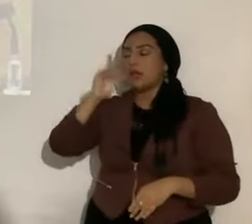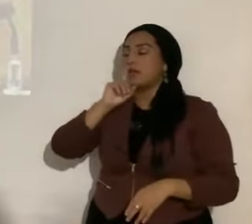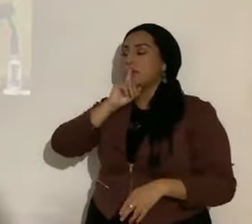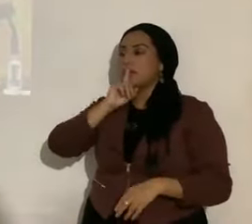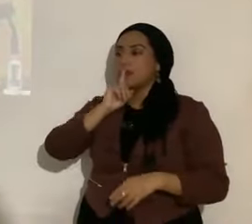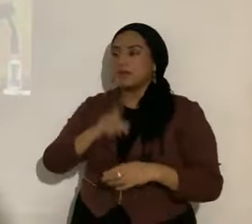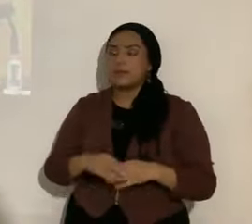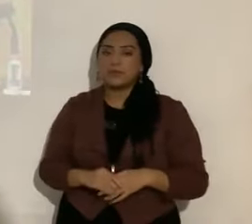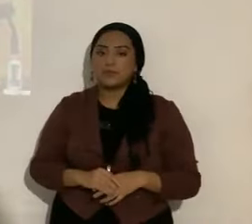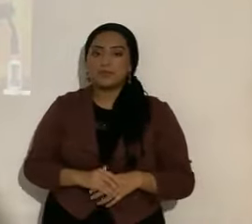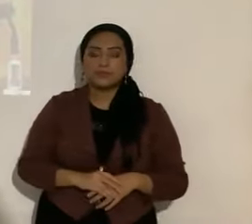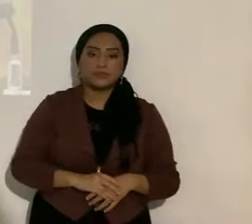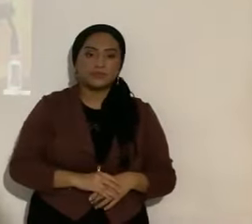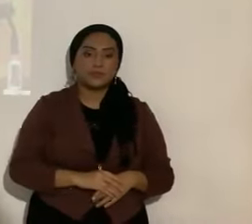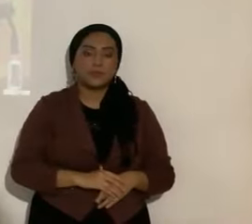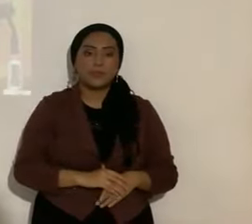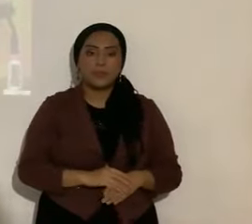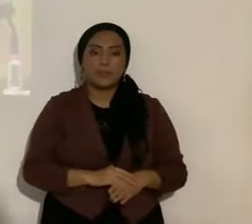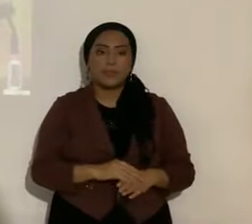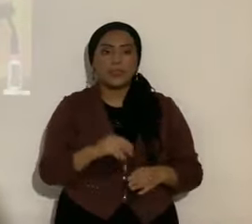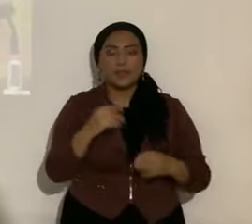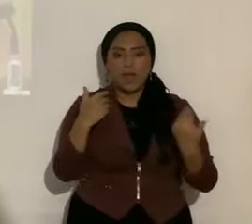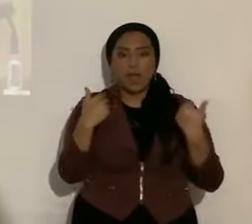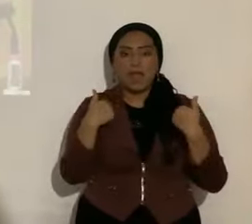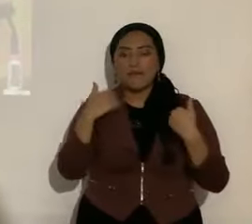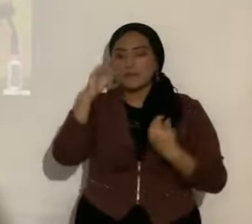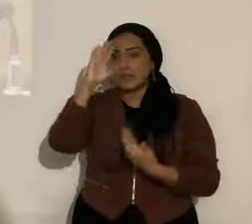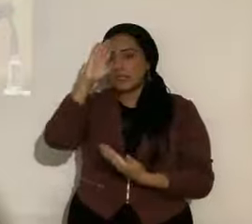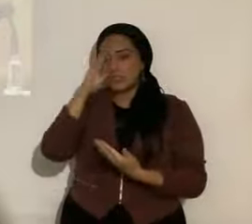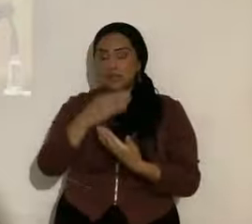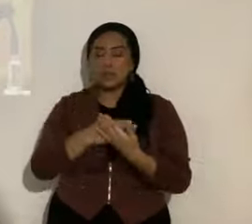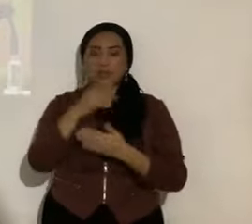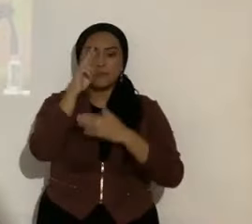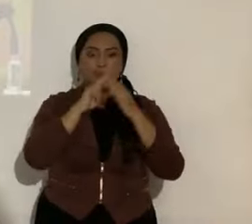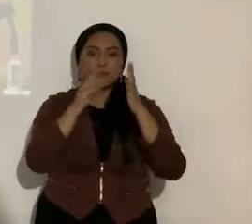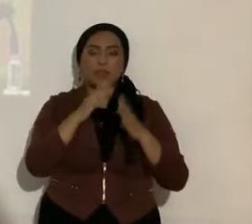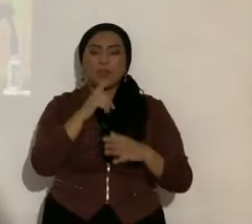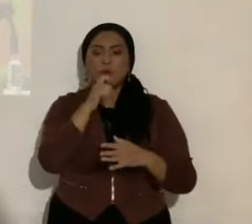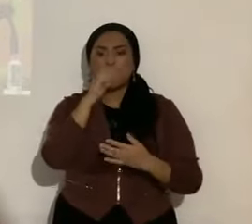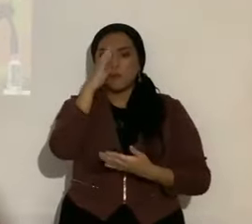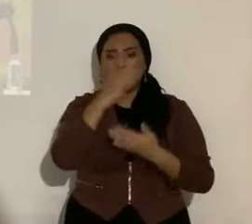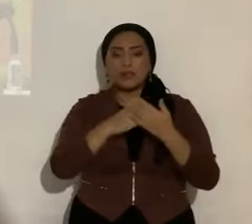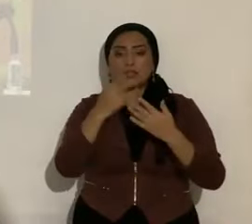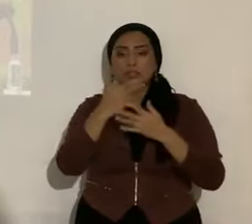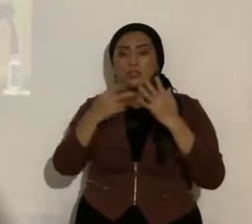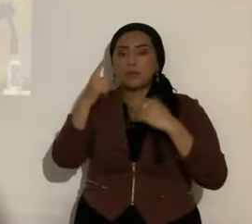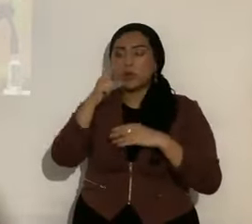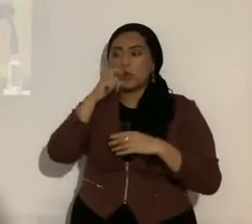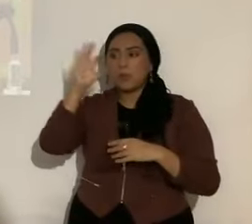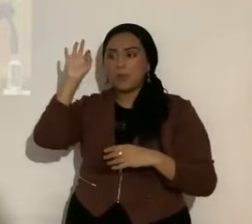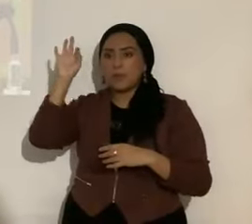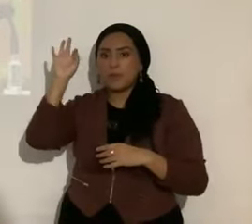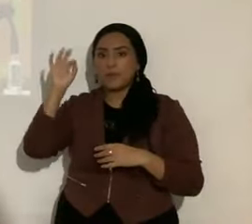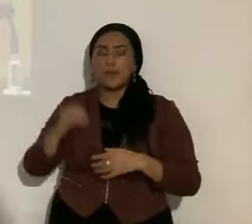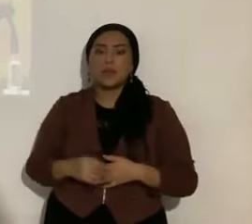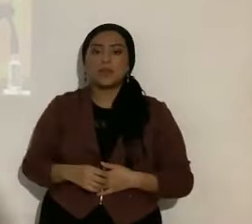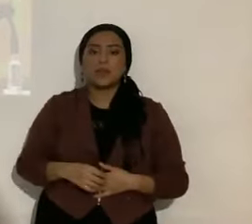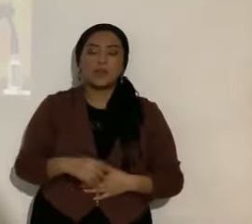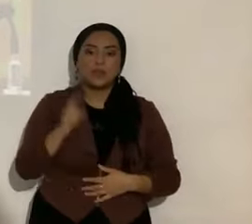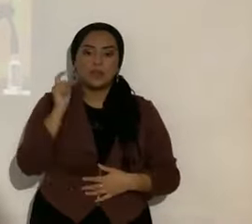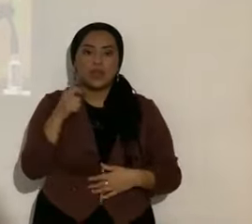callad. Entonces esto se manejaba porque había hijos de los profetas. ¿Quién es un profeta? Alguien que atalaya. Y tiene que